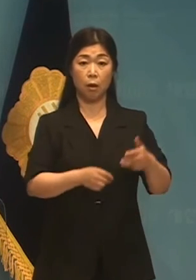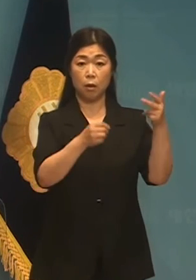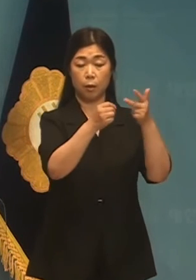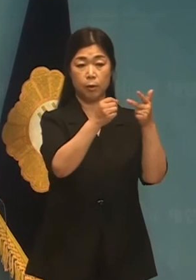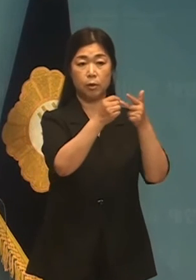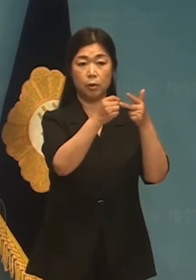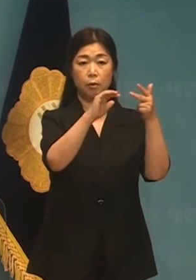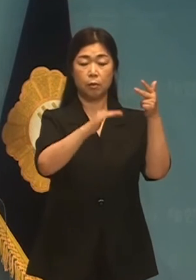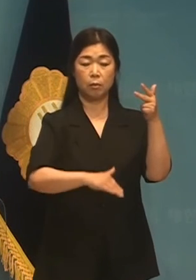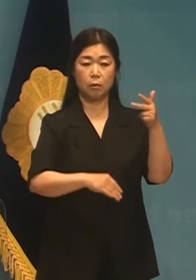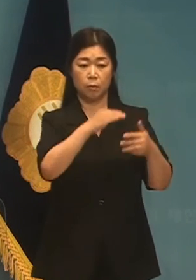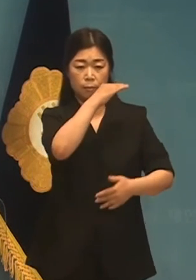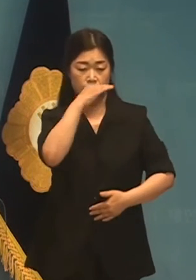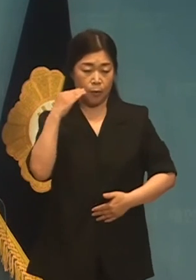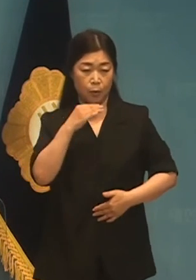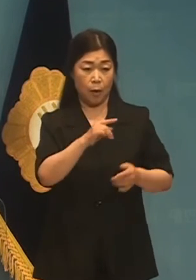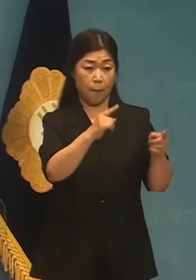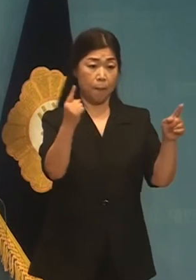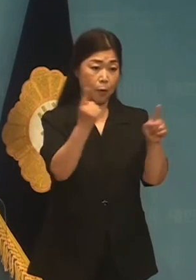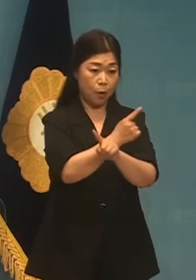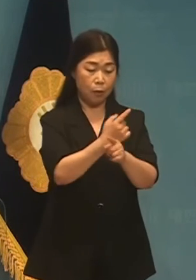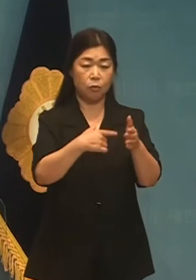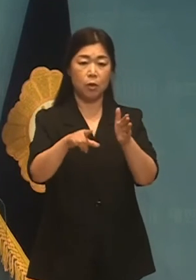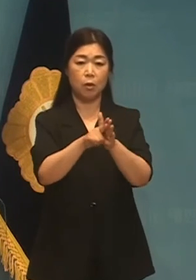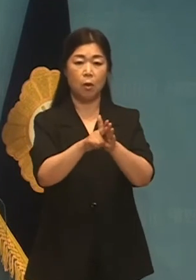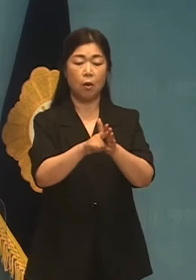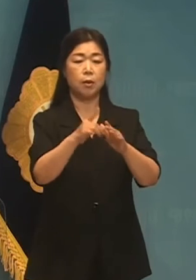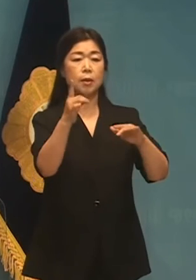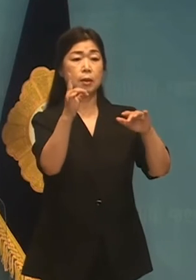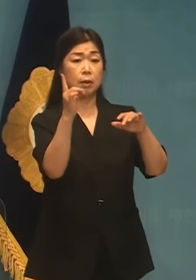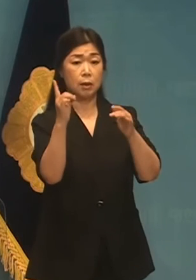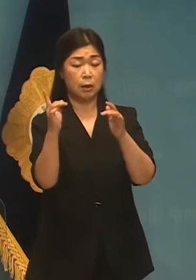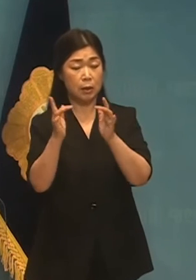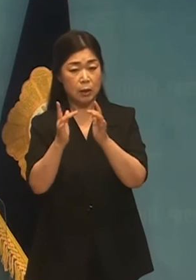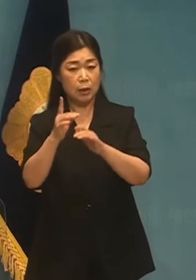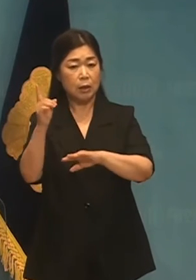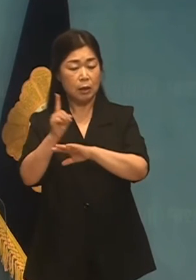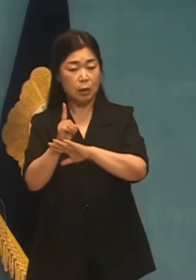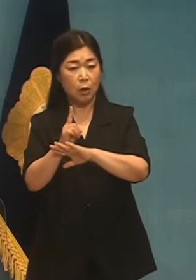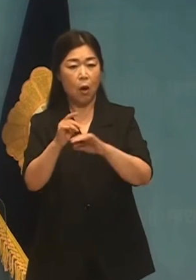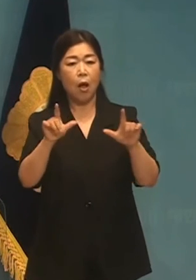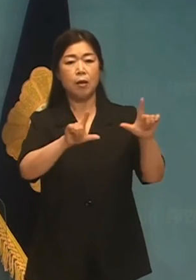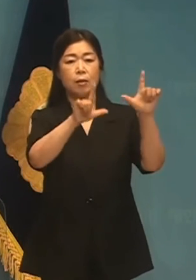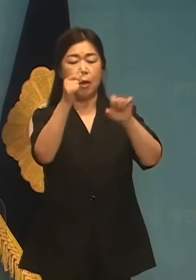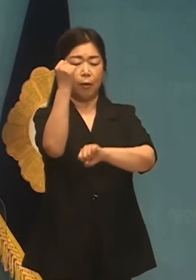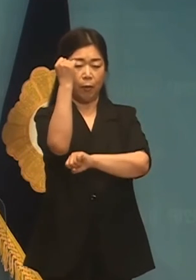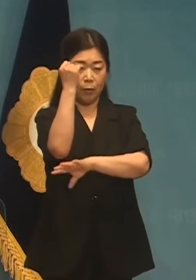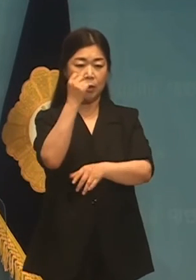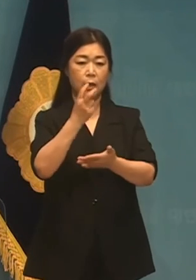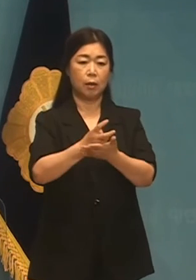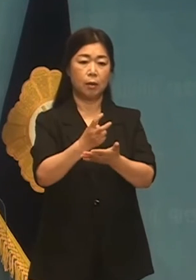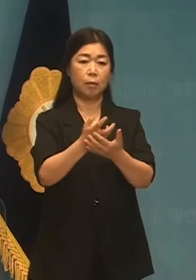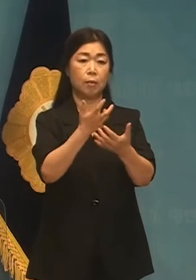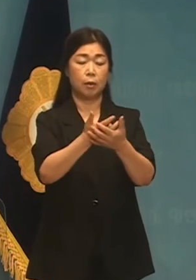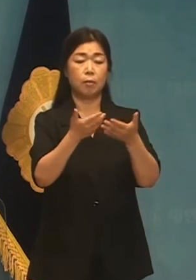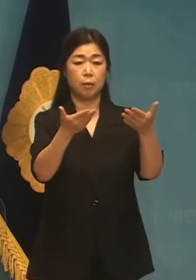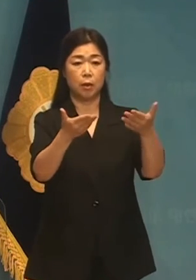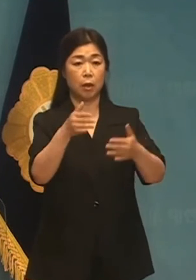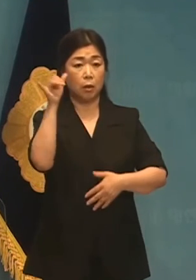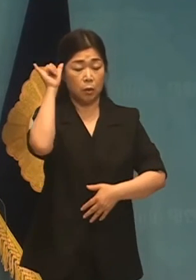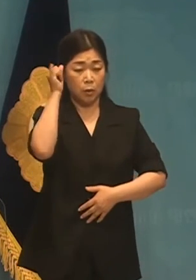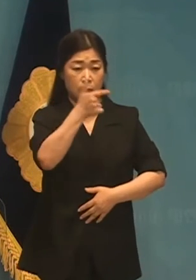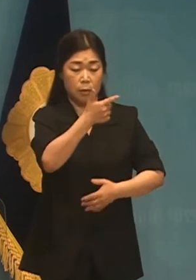일곱째, 정의로운 전환을 위한 디지털 사회 현장을 만들겠습니다.